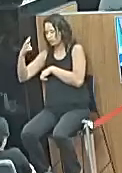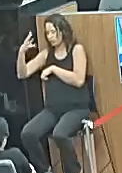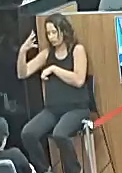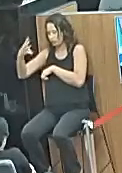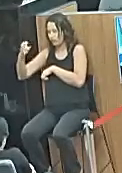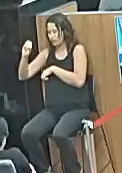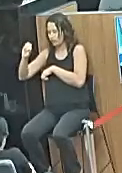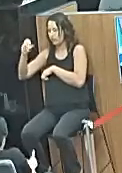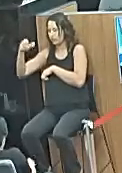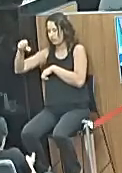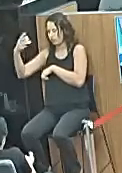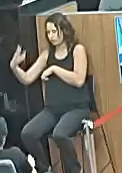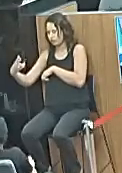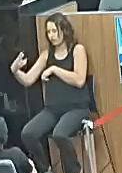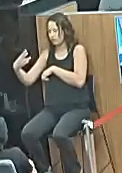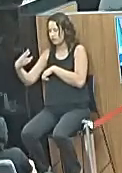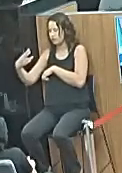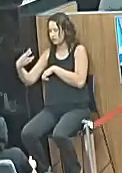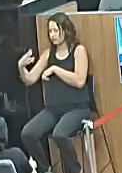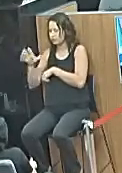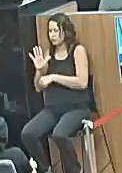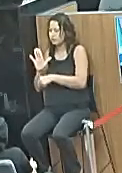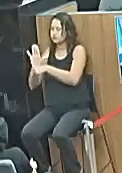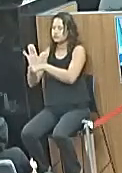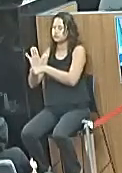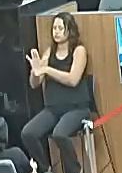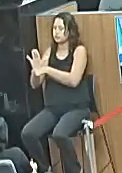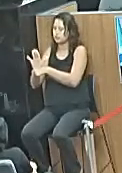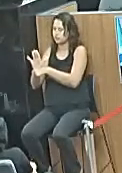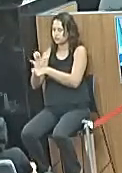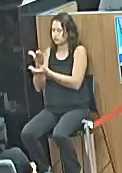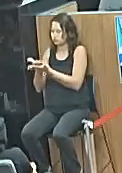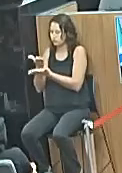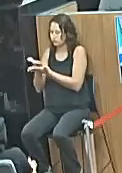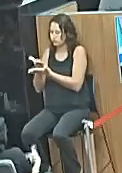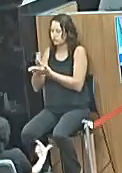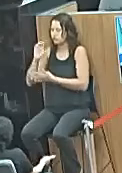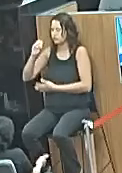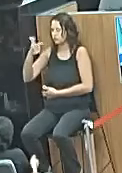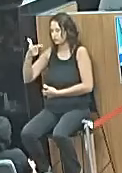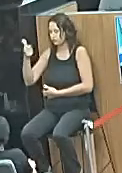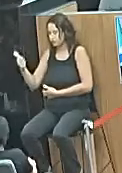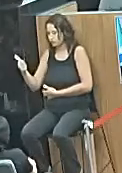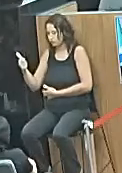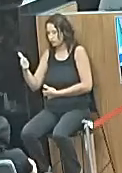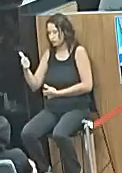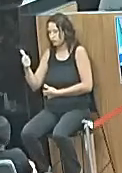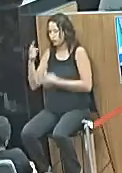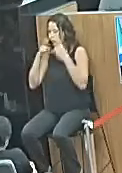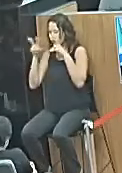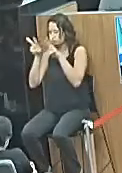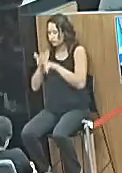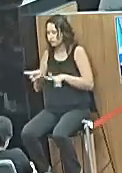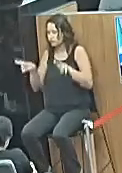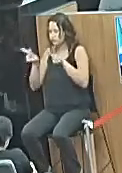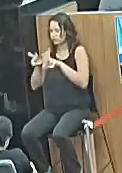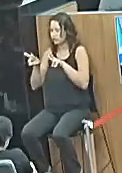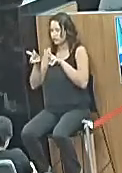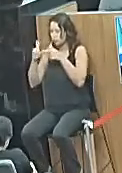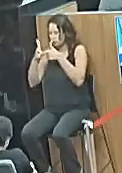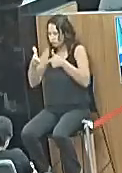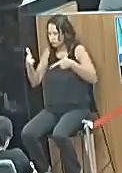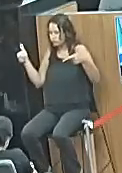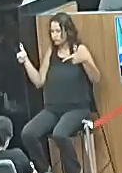fortalecimento da política de assistência estudantil do programa 0 21 com vistas a ampliar a cobertura na